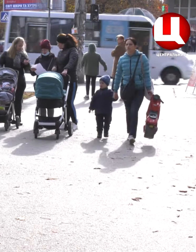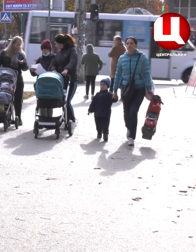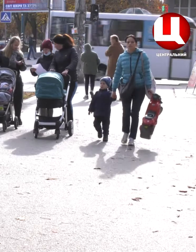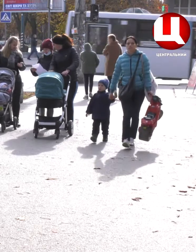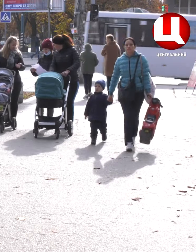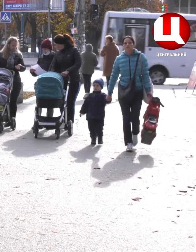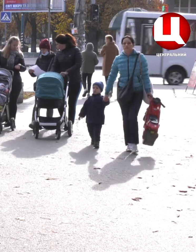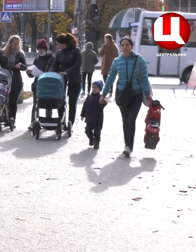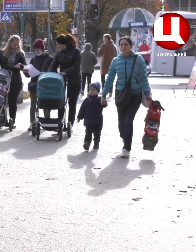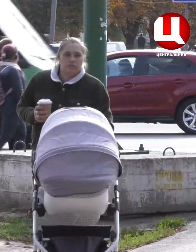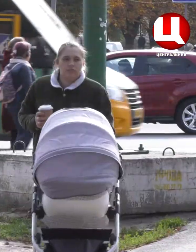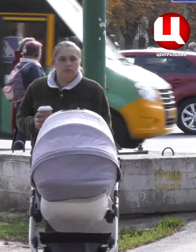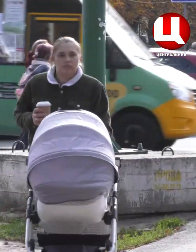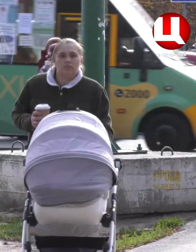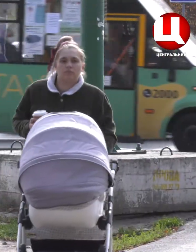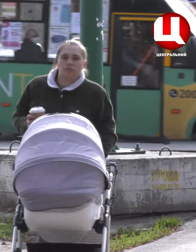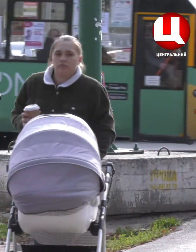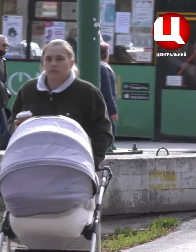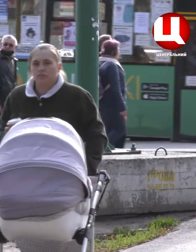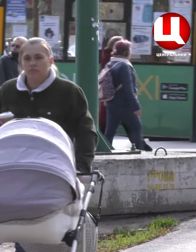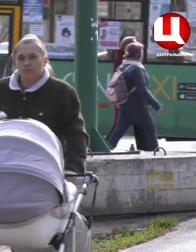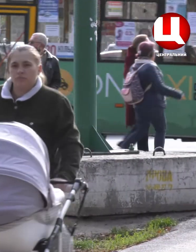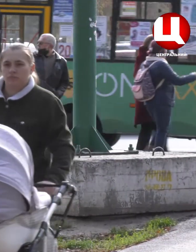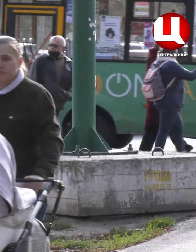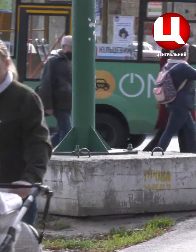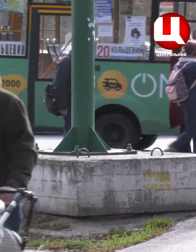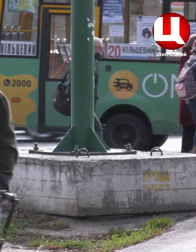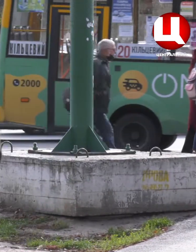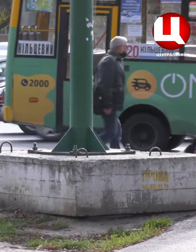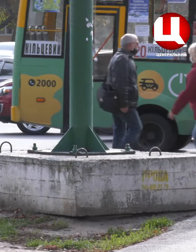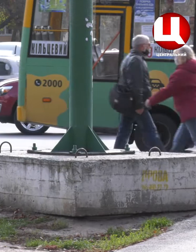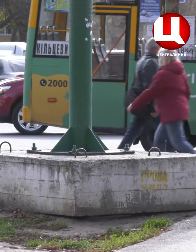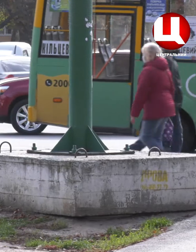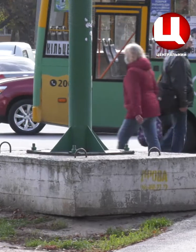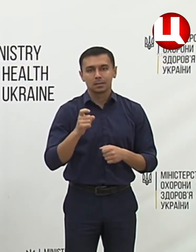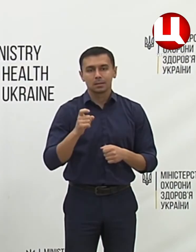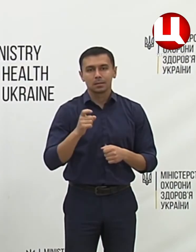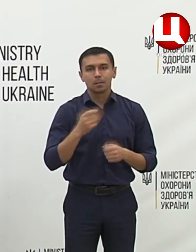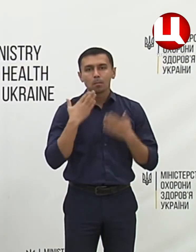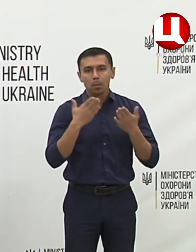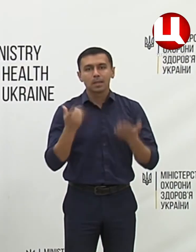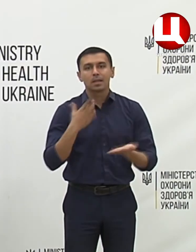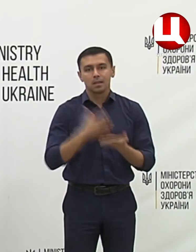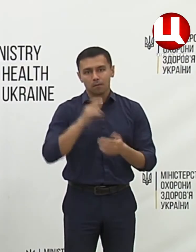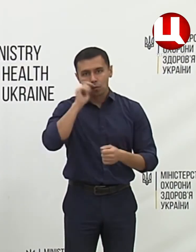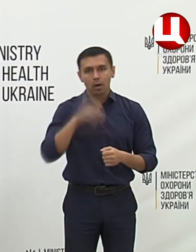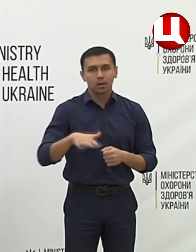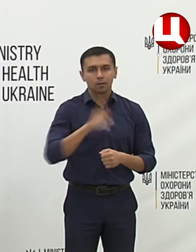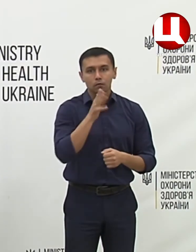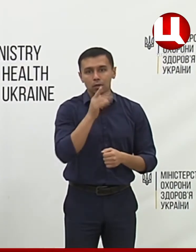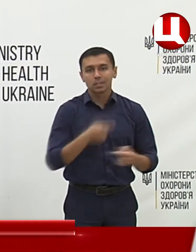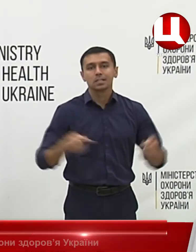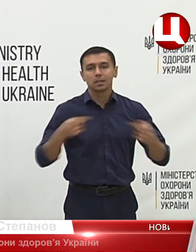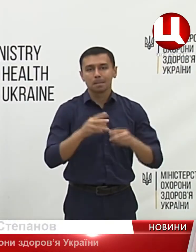склала 238 тисяч людей. За його словами, завезення таких вакцин в Україну – суто комерційний ринок. В той же